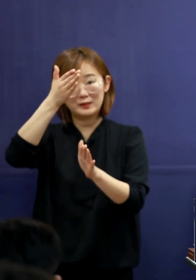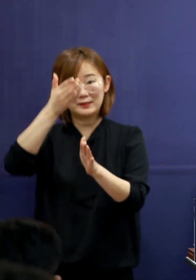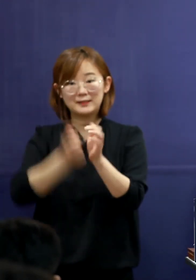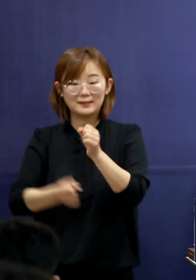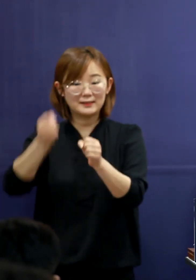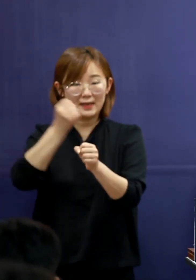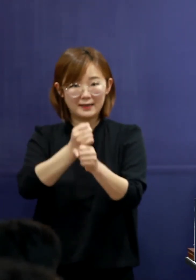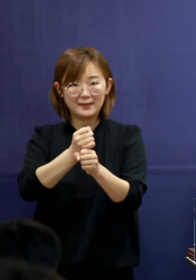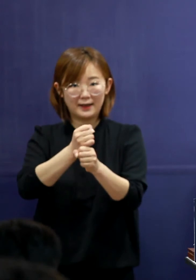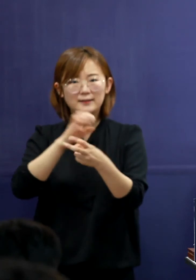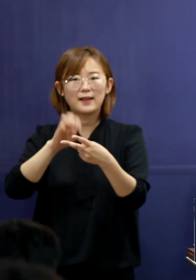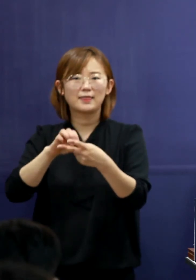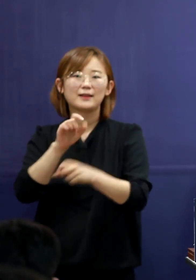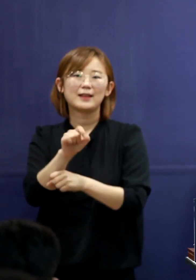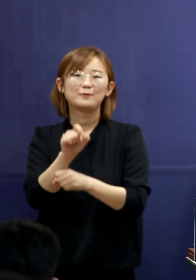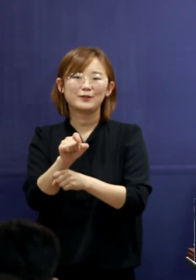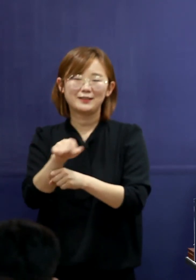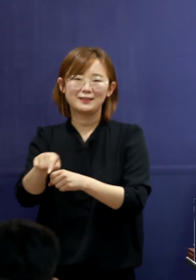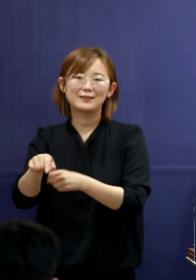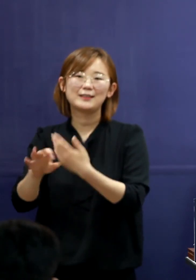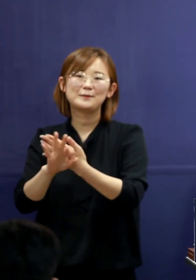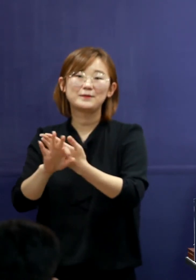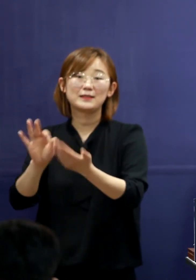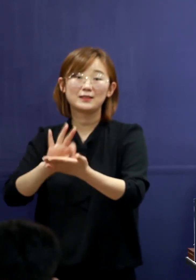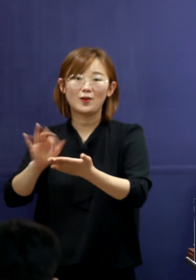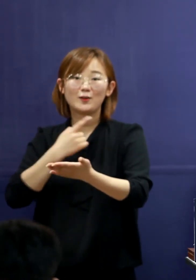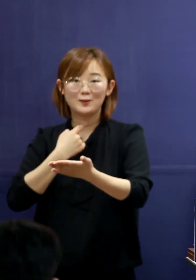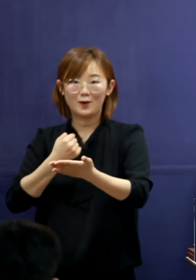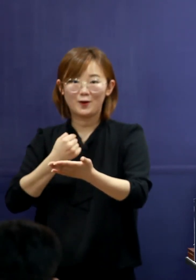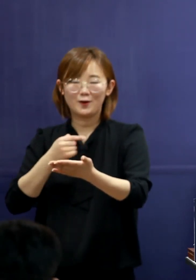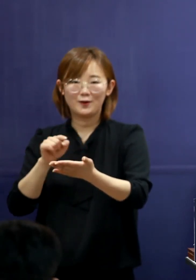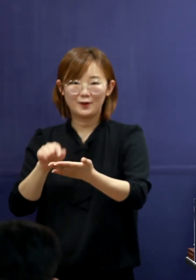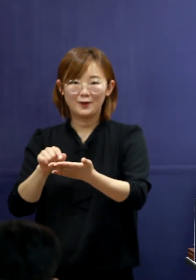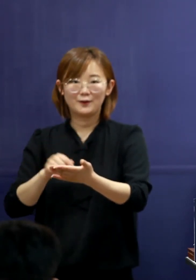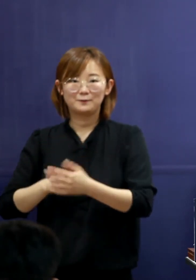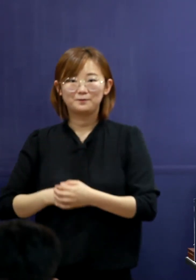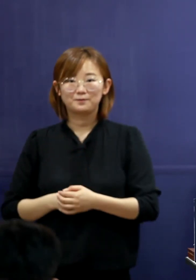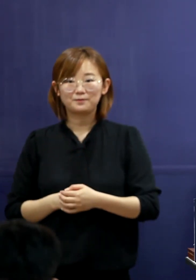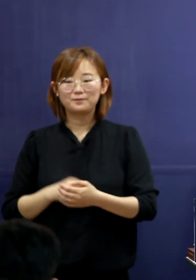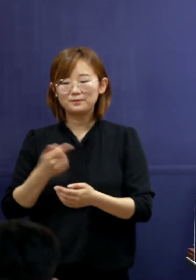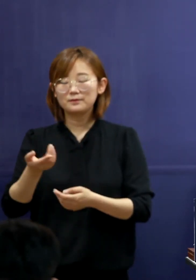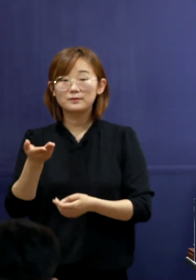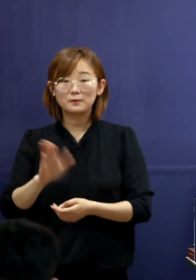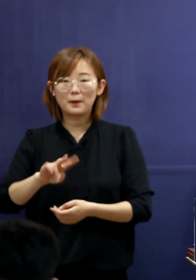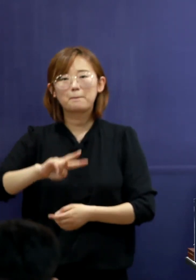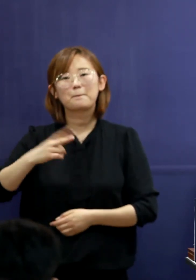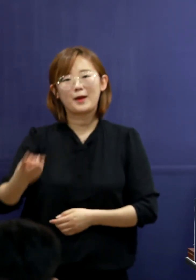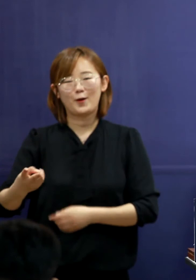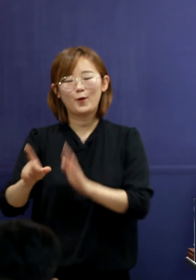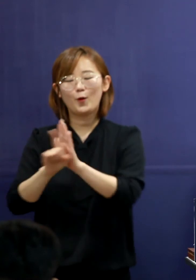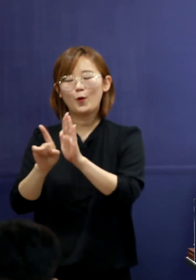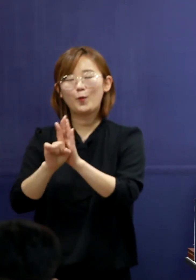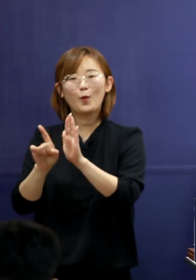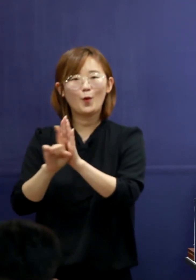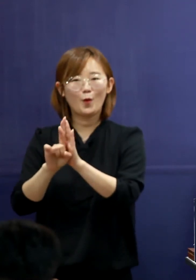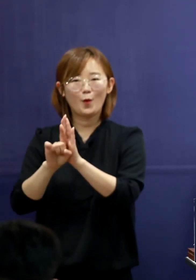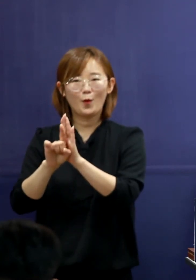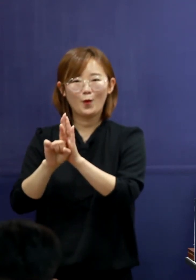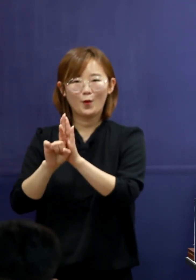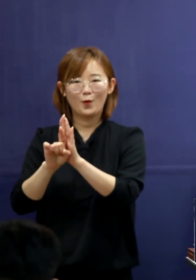쓰고 있었는데 이곳을 이제 홍보관 형태로 좀 활용을 하기로